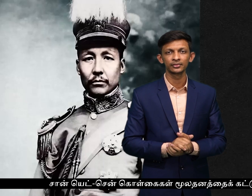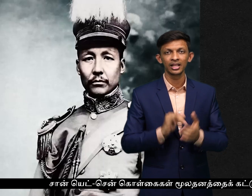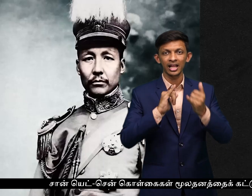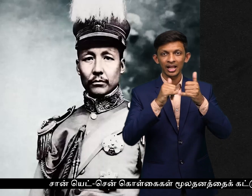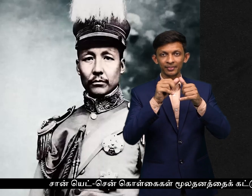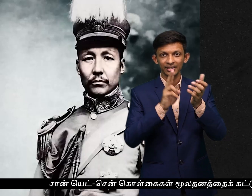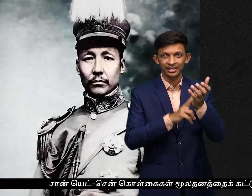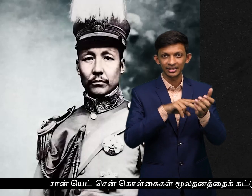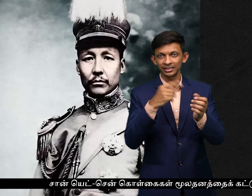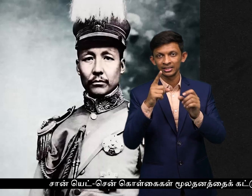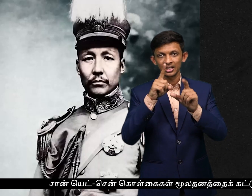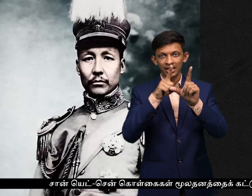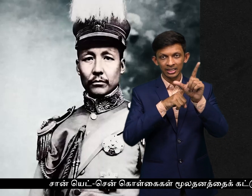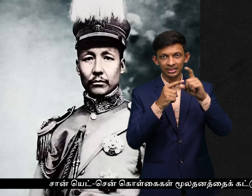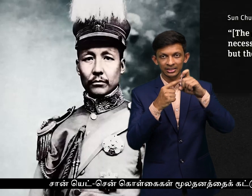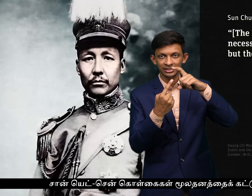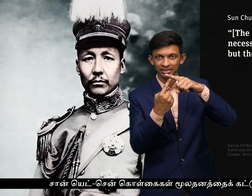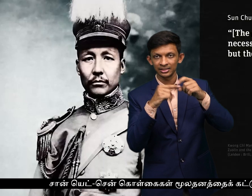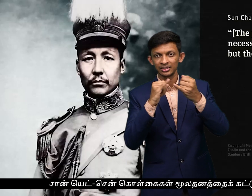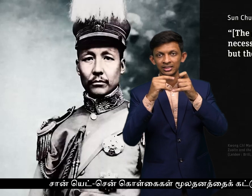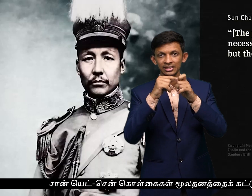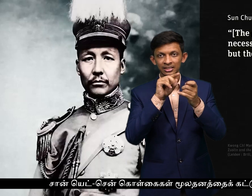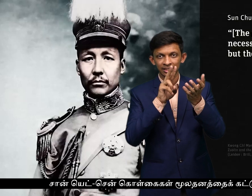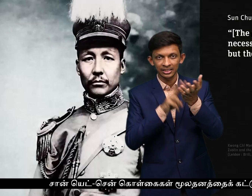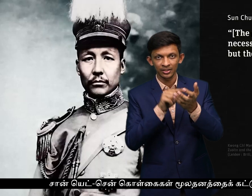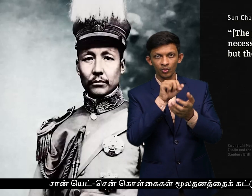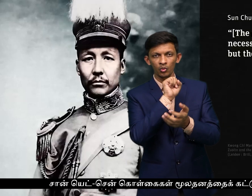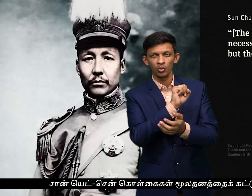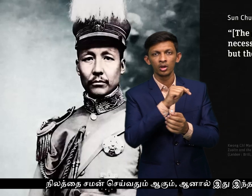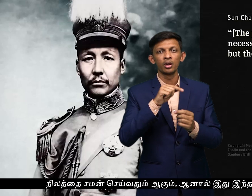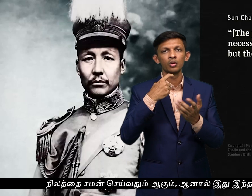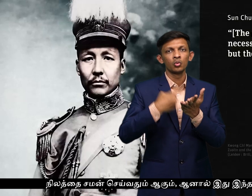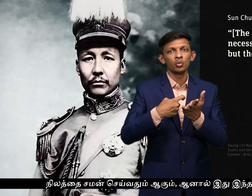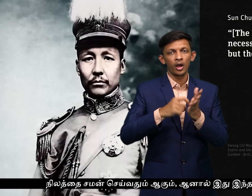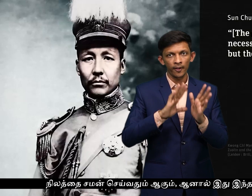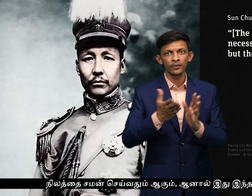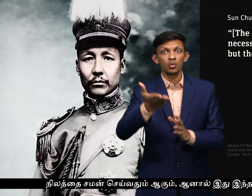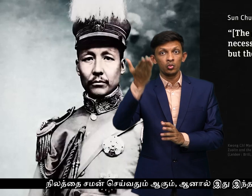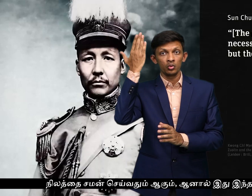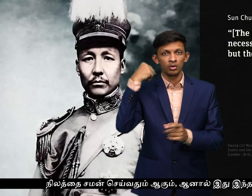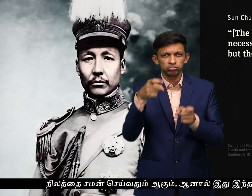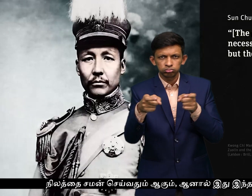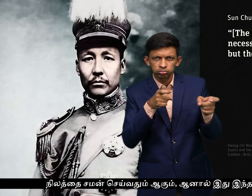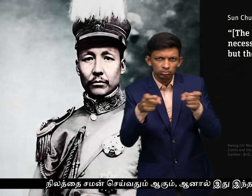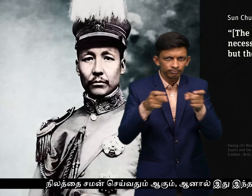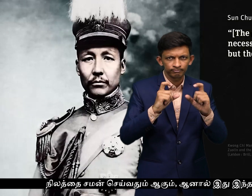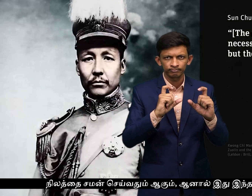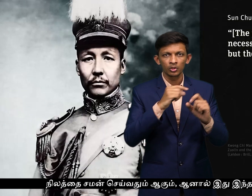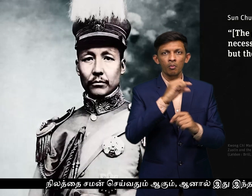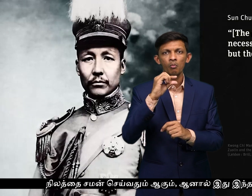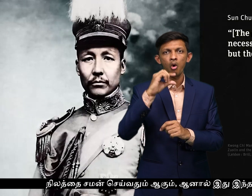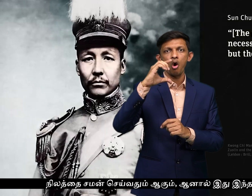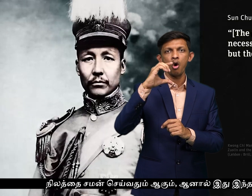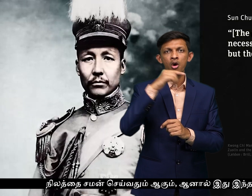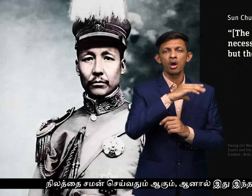சன் யட் சென் கொள்கைகள் மூலதனத்தை கட்டுப்படுத்துவதன் நிலத்தை சமன் செய்வதும் ஆகும். ஆனால்